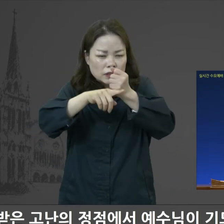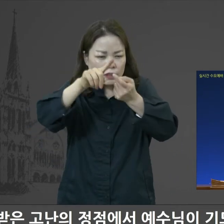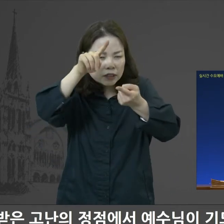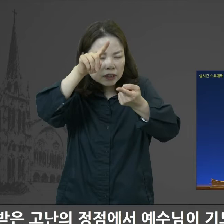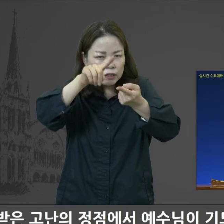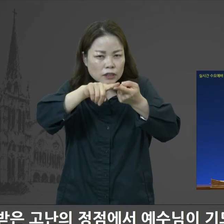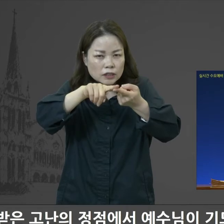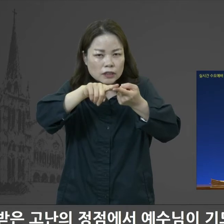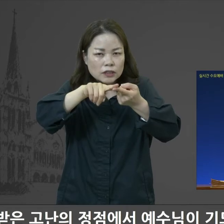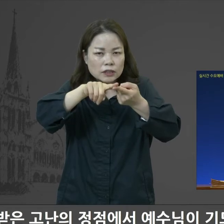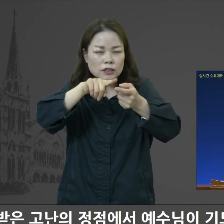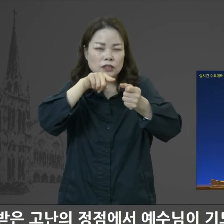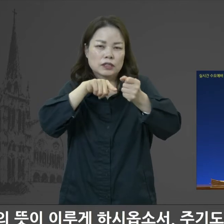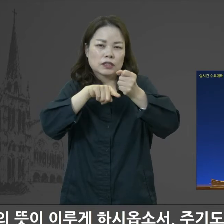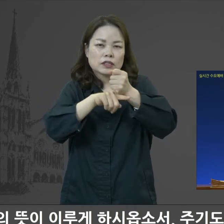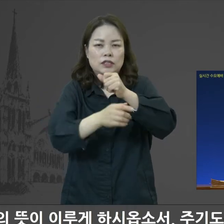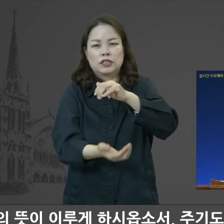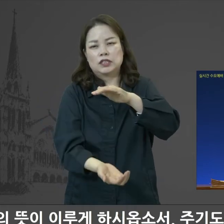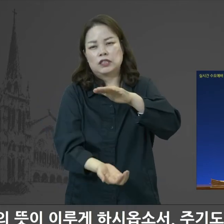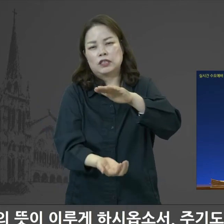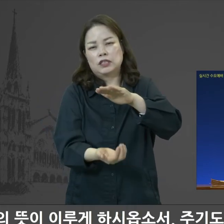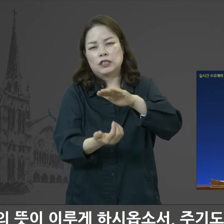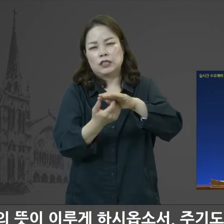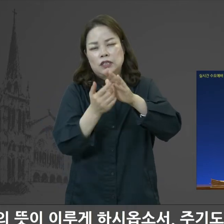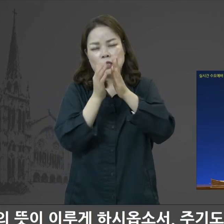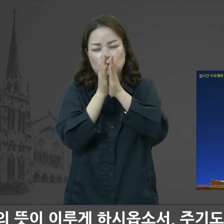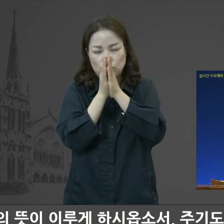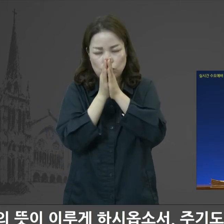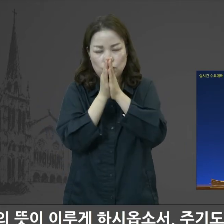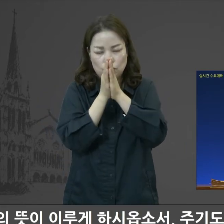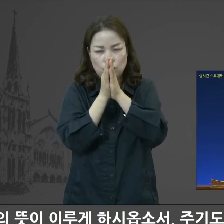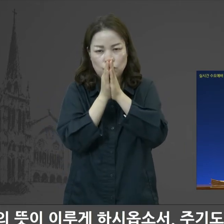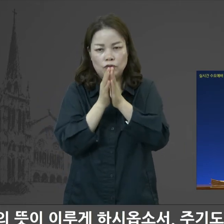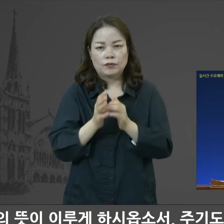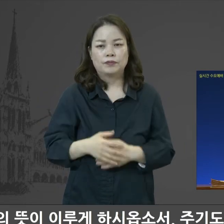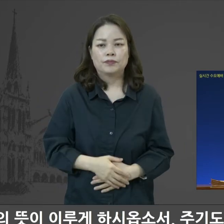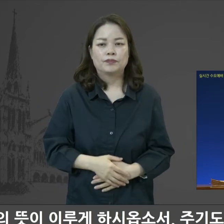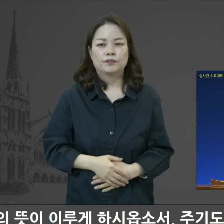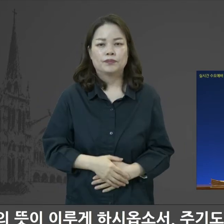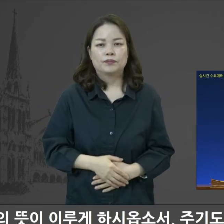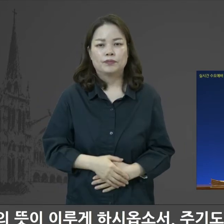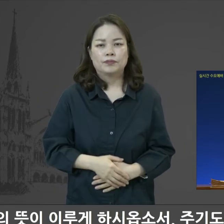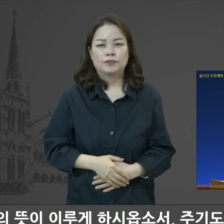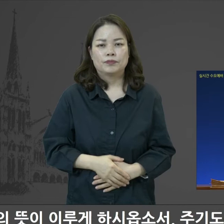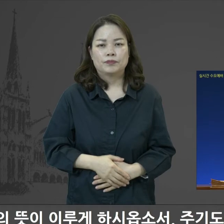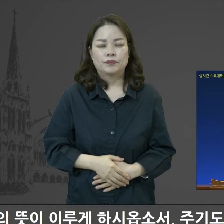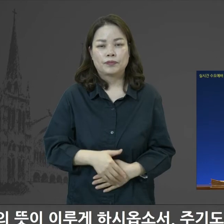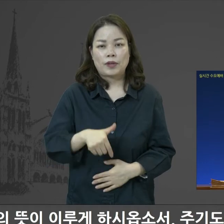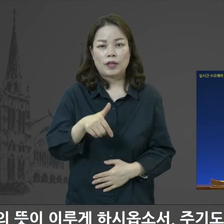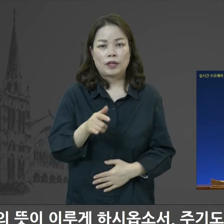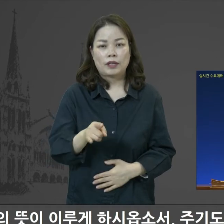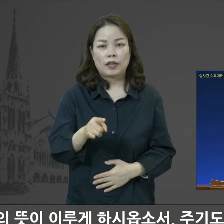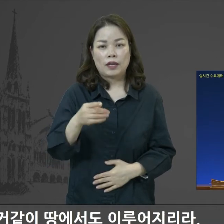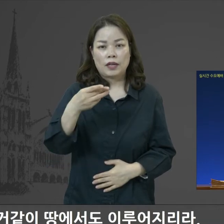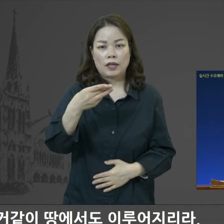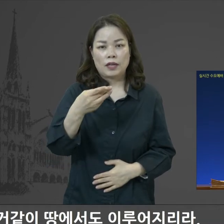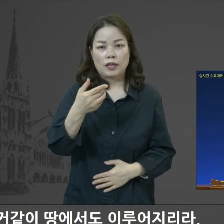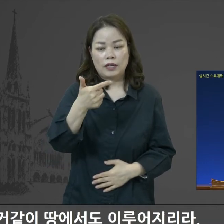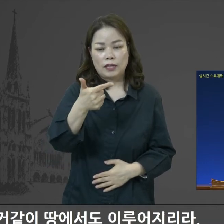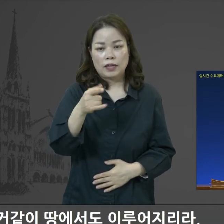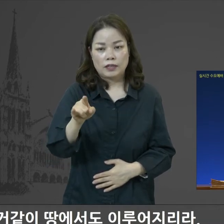땅에서도 이루어지이다. 이 기도 역시 게네세토토 텔레마수입니다. 같은